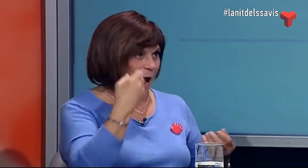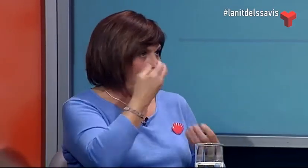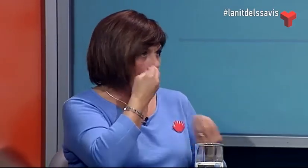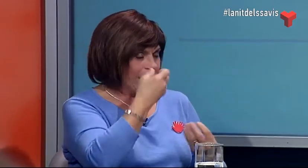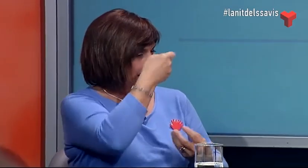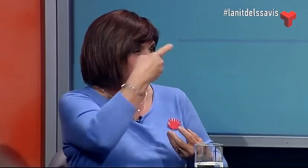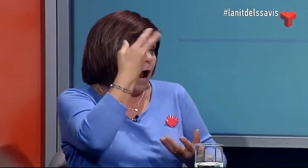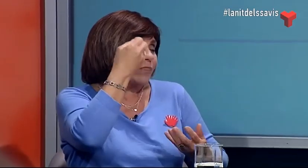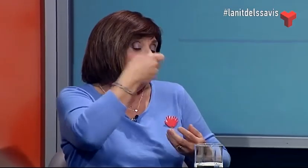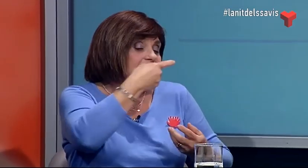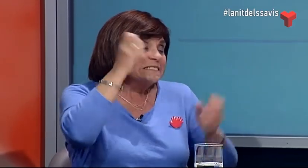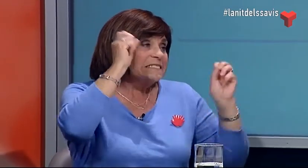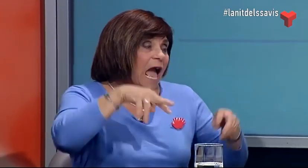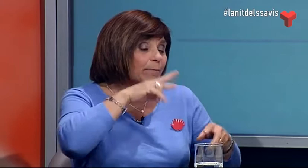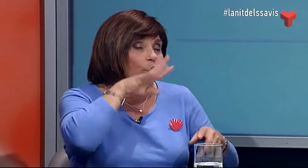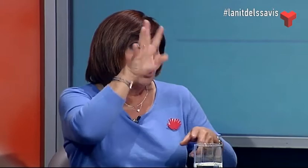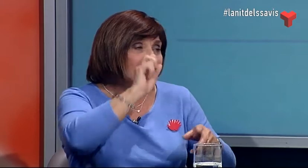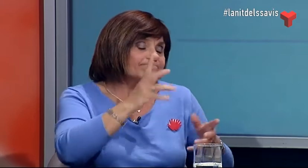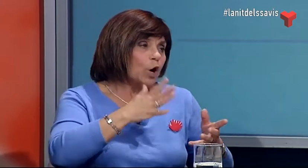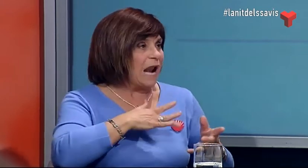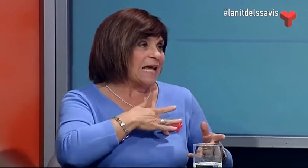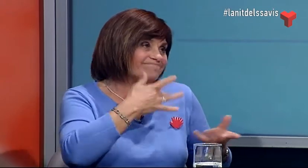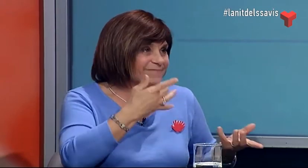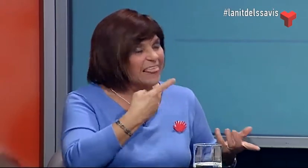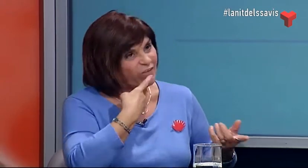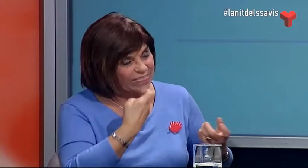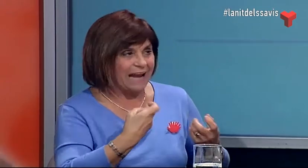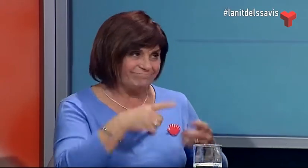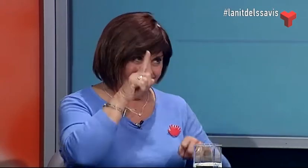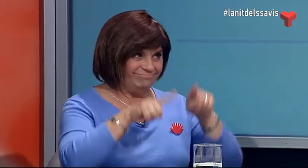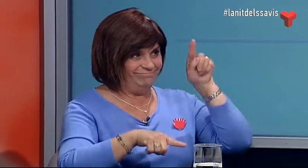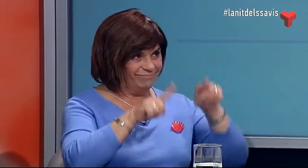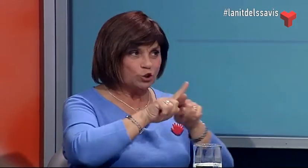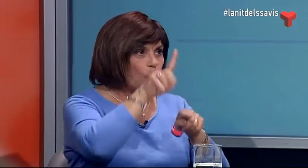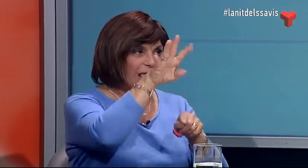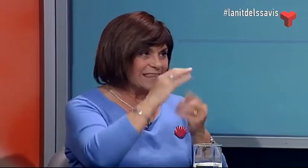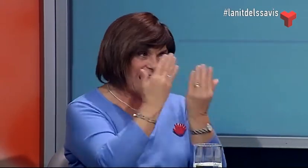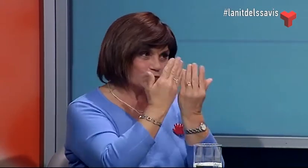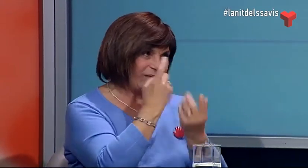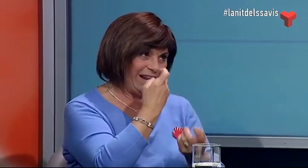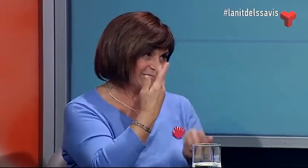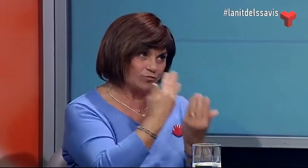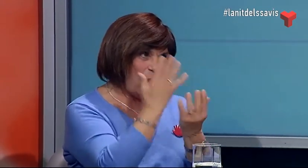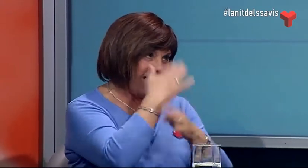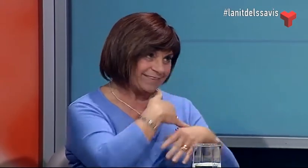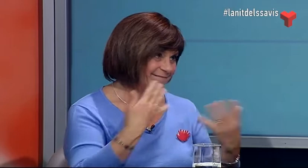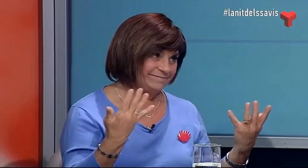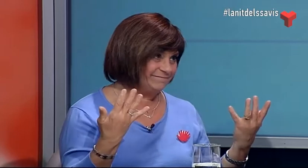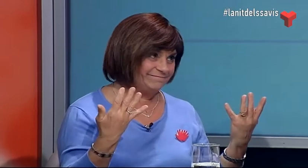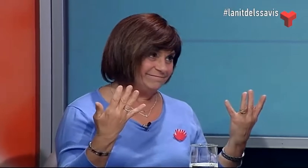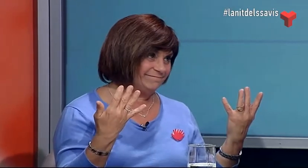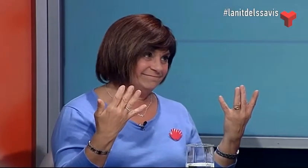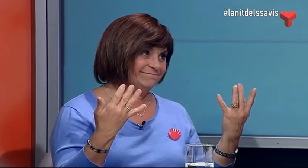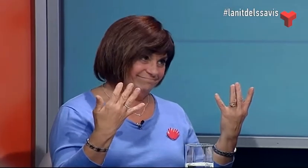hi ha subtítols i la veritat és que és molt millor que antigament. Hi ha algunes ocasions que potser